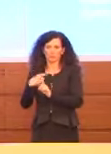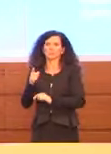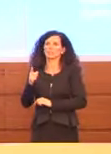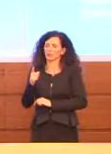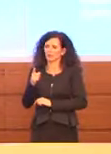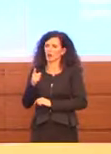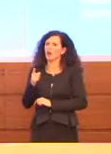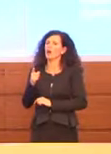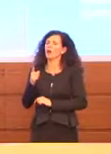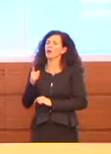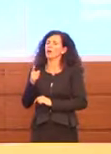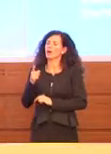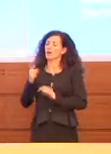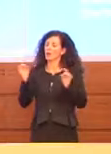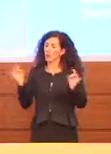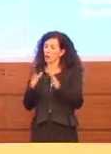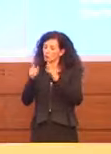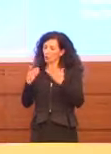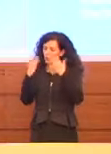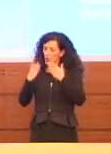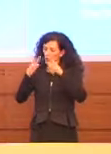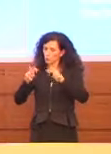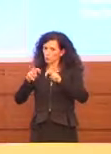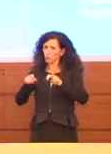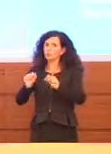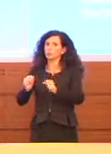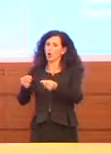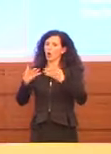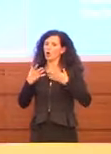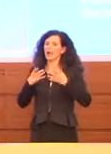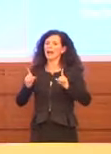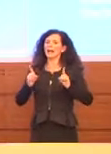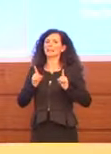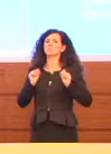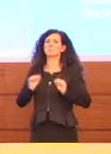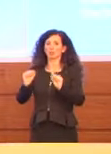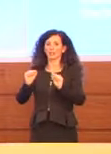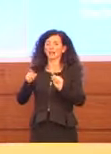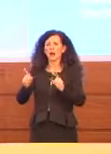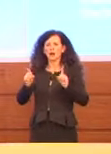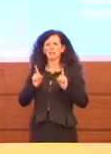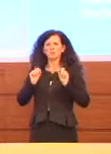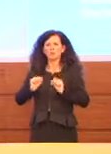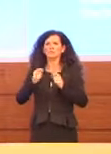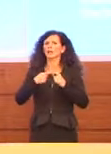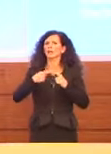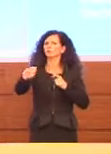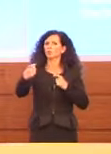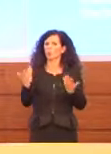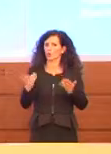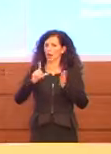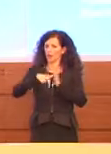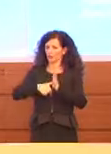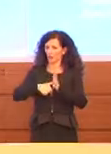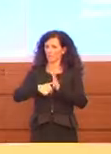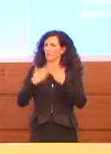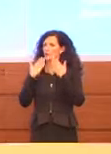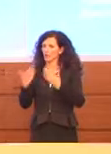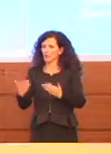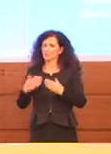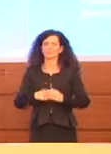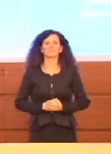promette bene per quanto riguarda l'immunità ma quanto dura questa immunità se si può dire di nuovo grazie